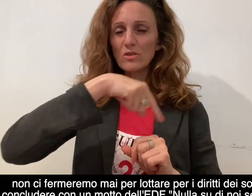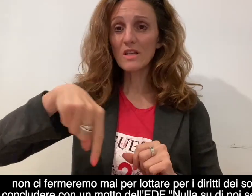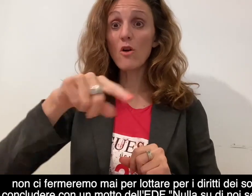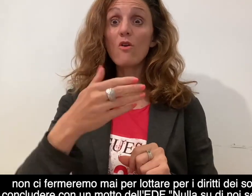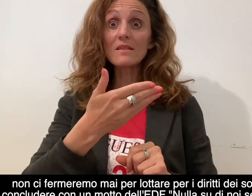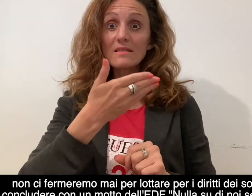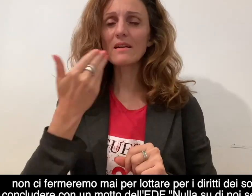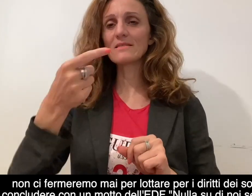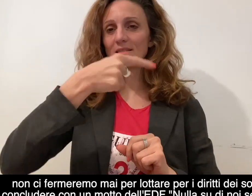noi